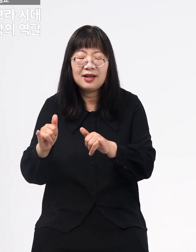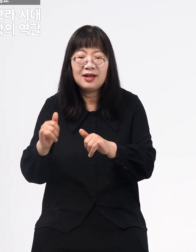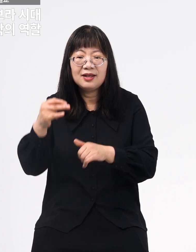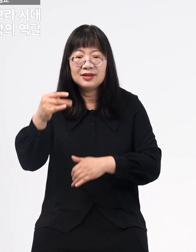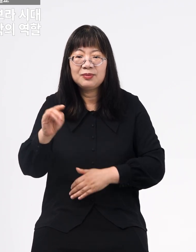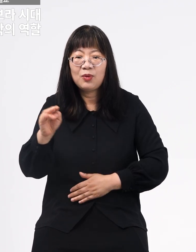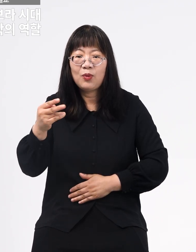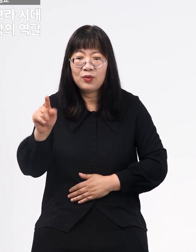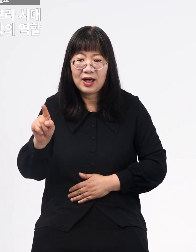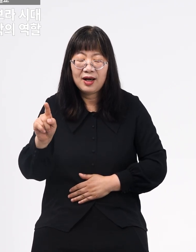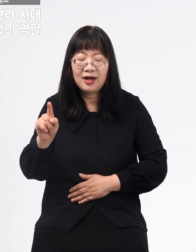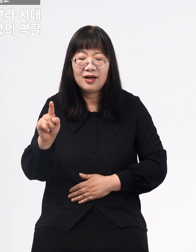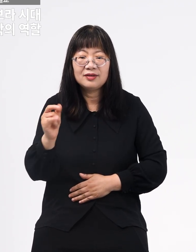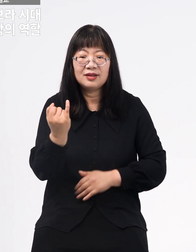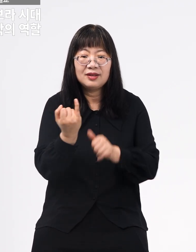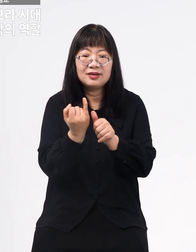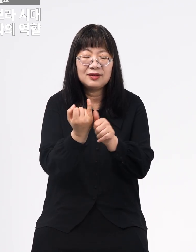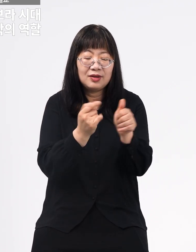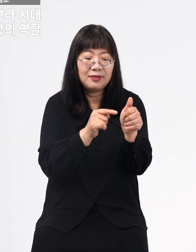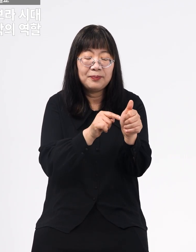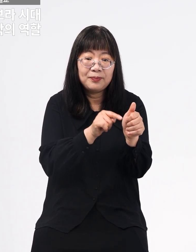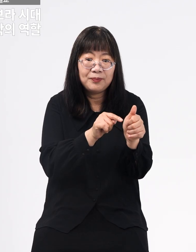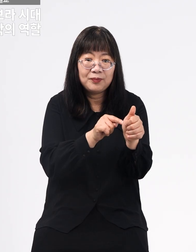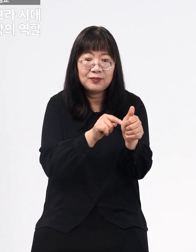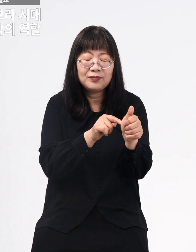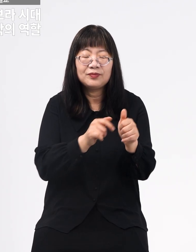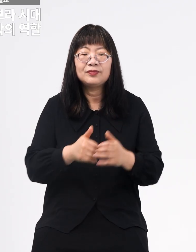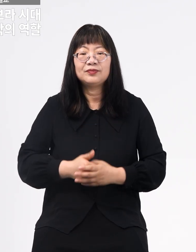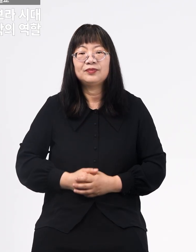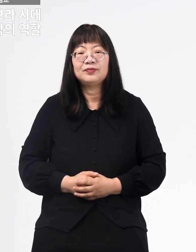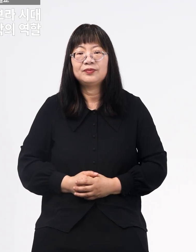라피돗은 드보라의 남편으로 등장을 하는데